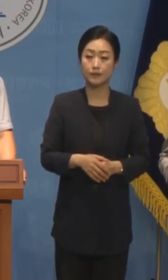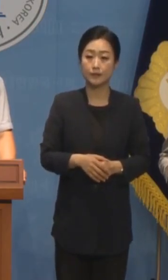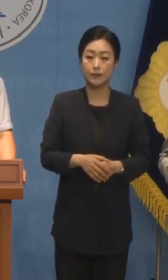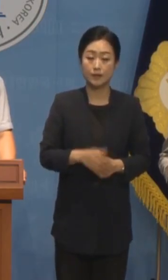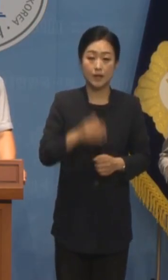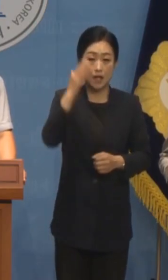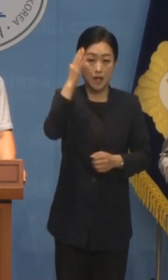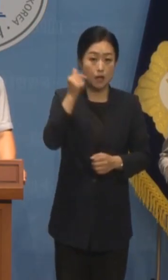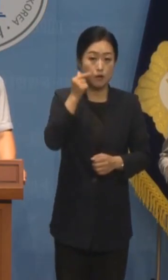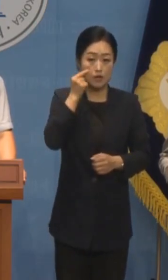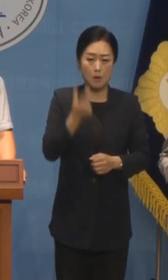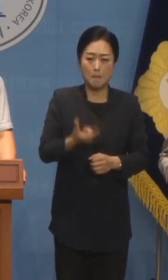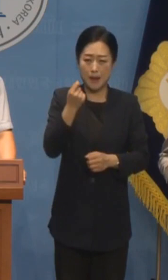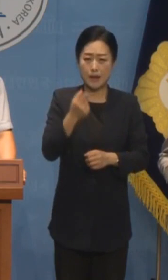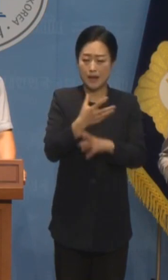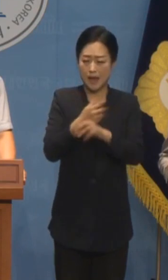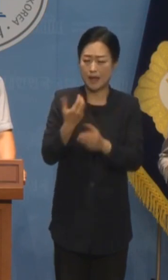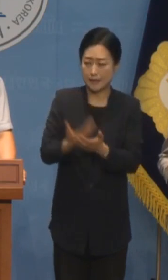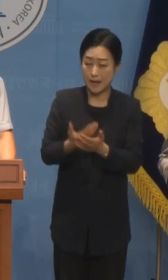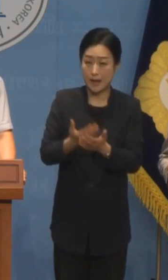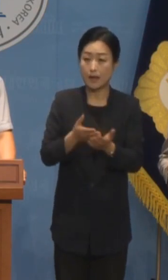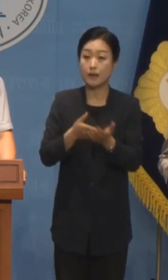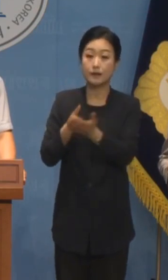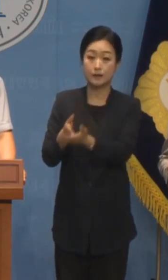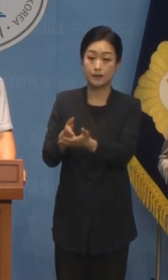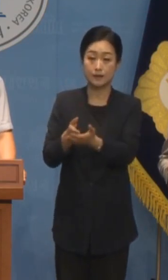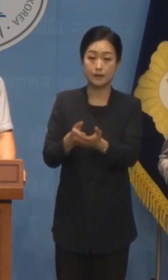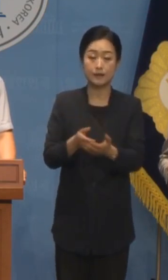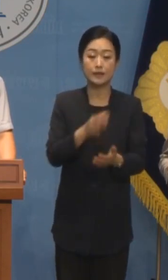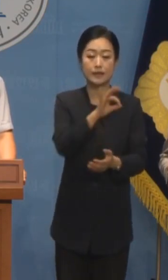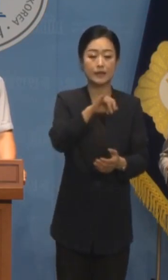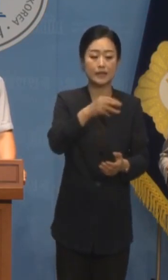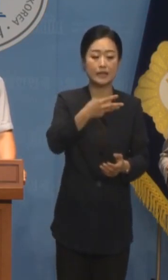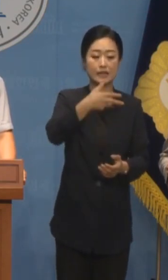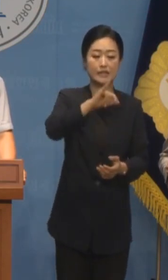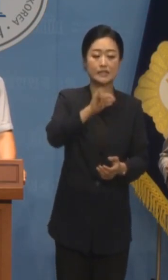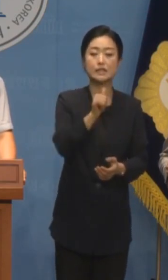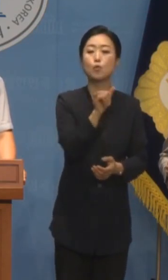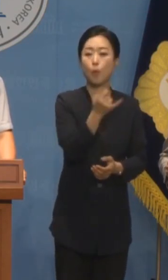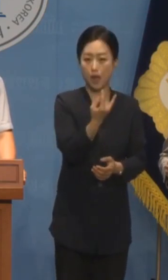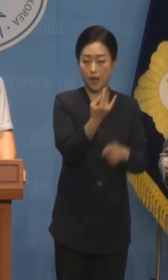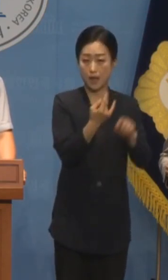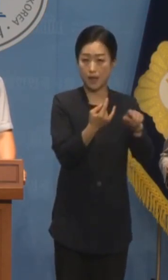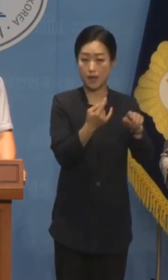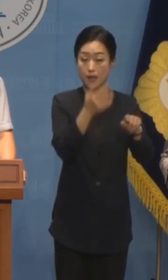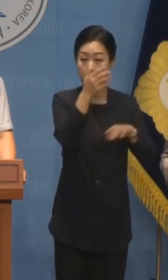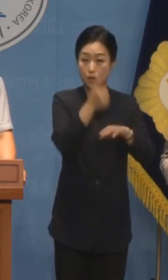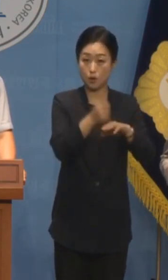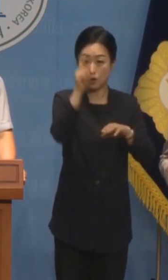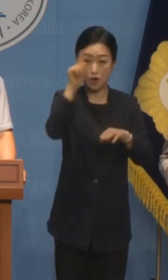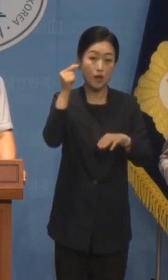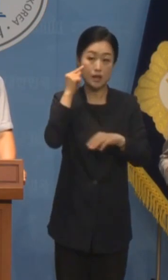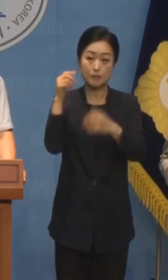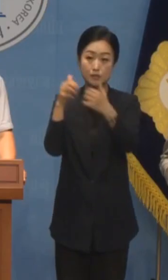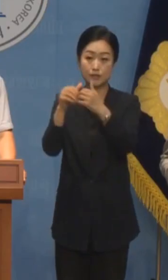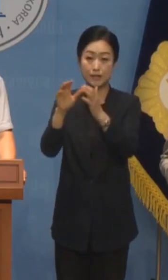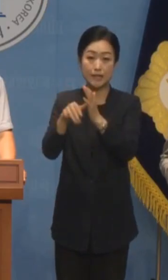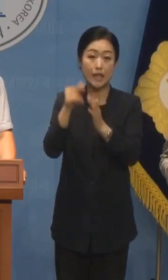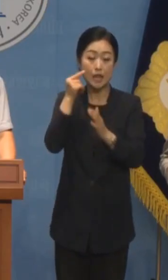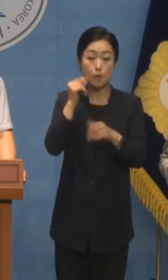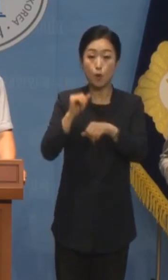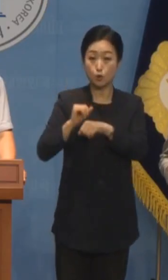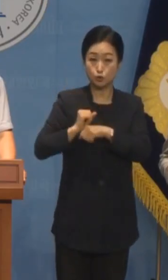한일합방을 빨리 해달라는 성명서를 발표합니다. 일진회는 결국 러일전쟁 당시에 일본